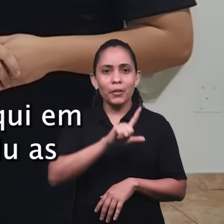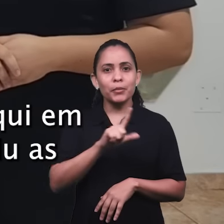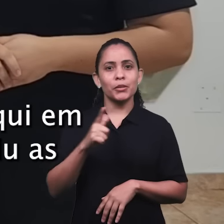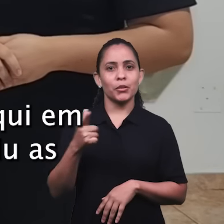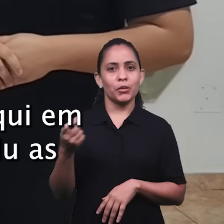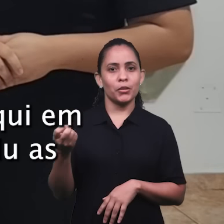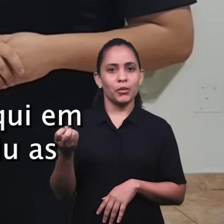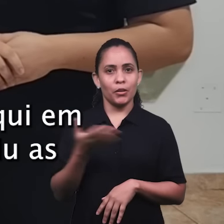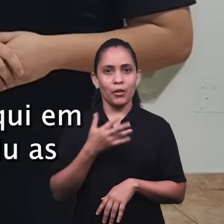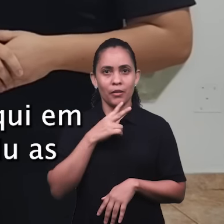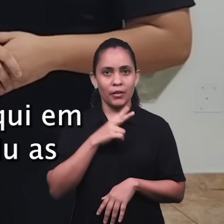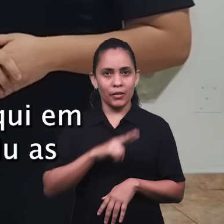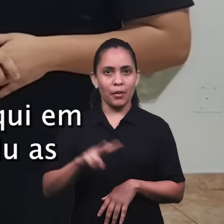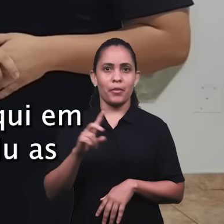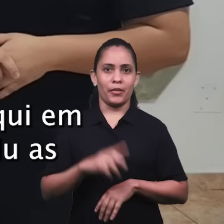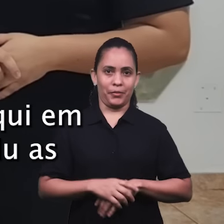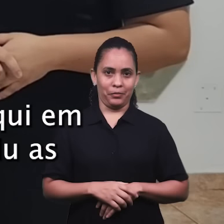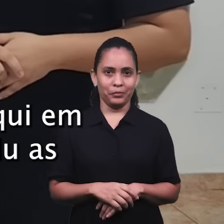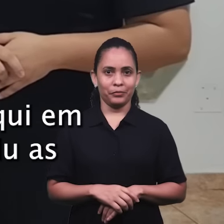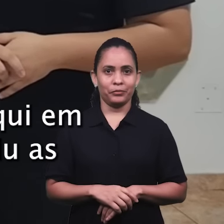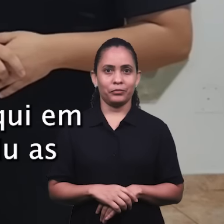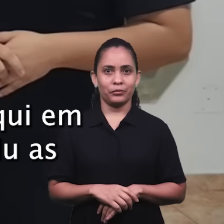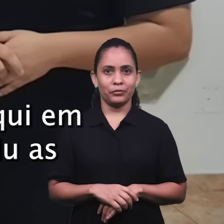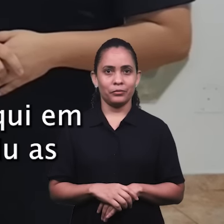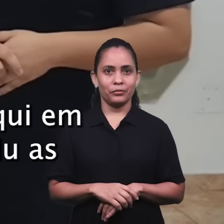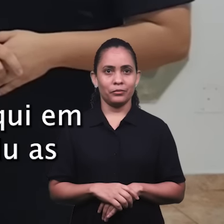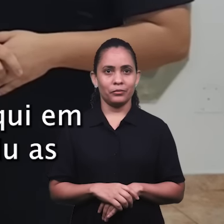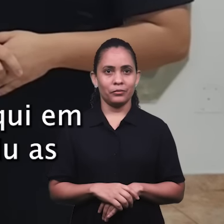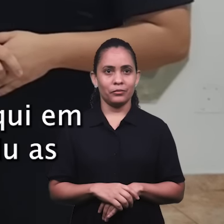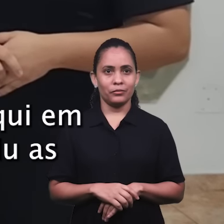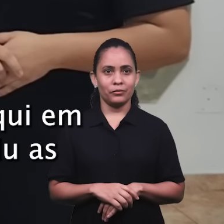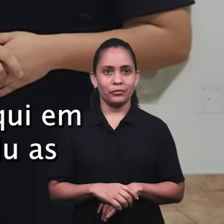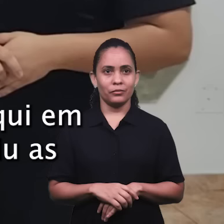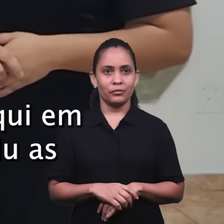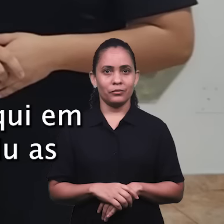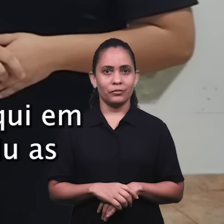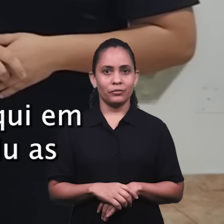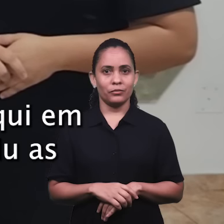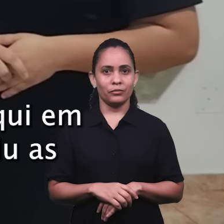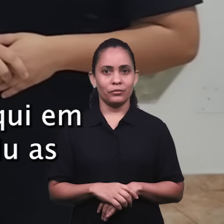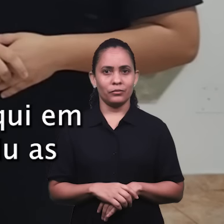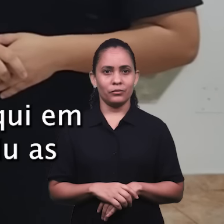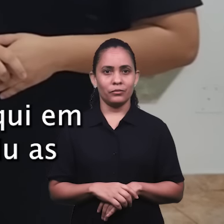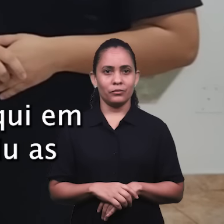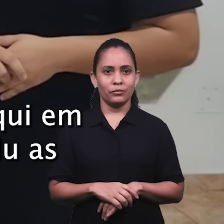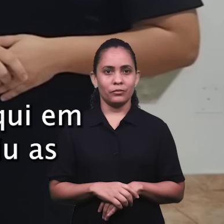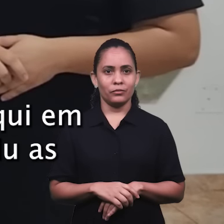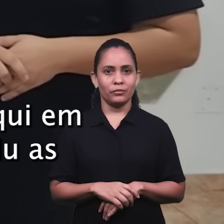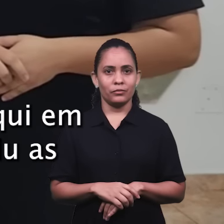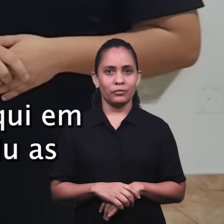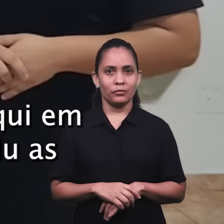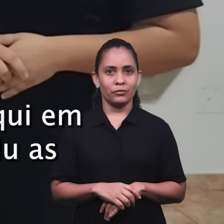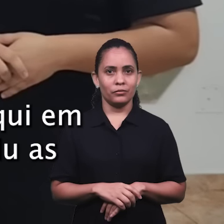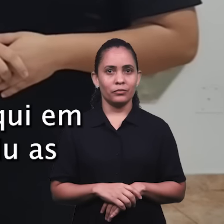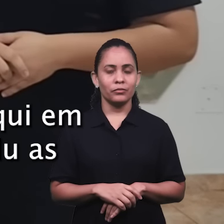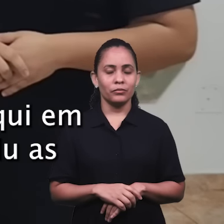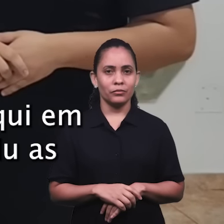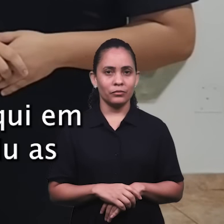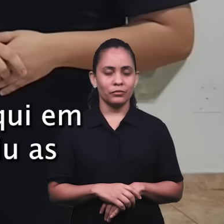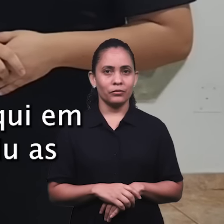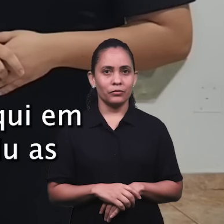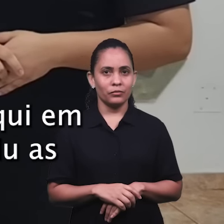poder aprender, y gracias al Señor Él abrió muchas puertas y pude encontrar unas clases de